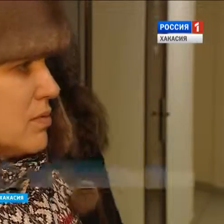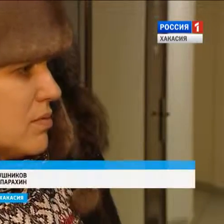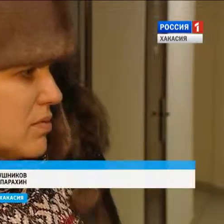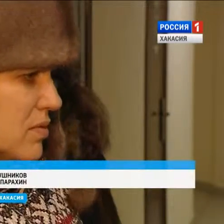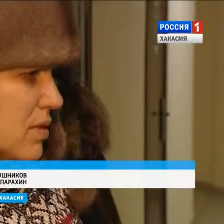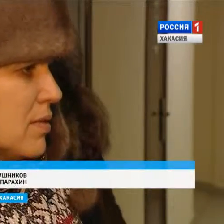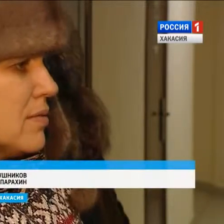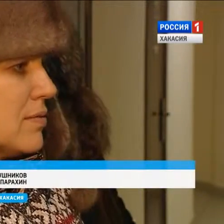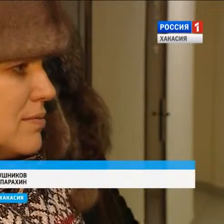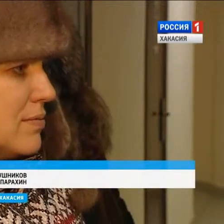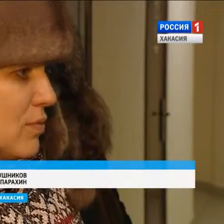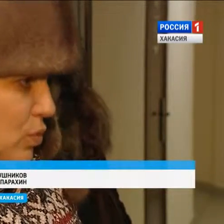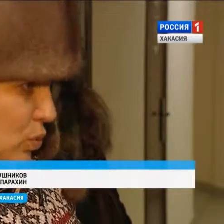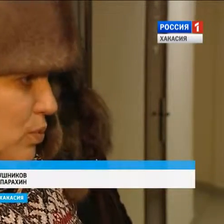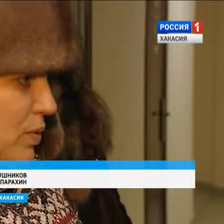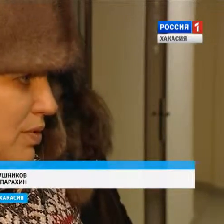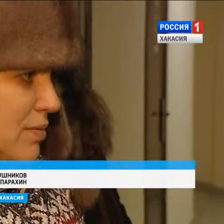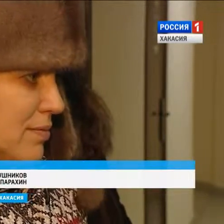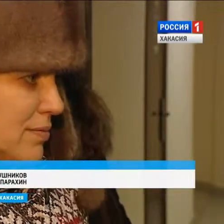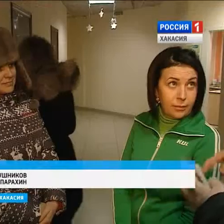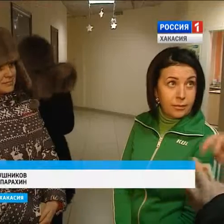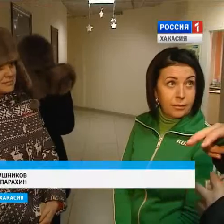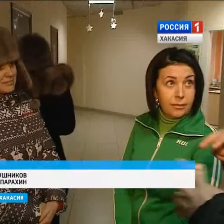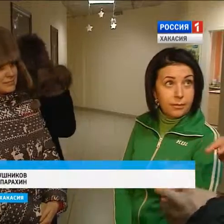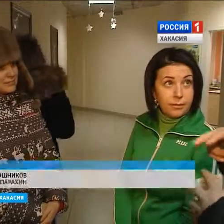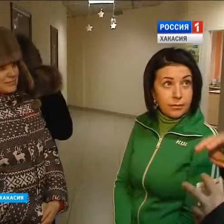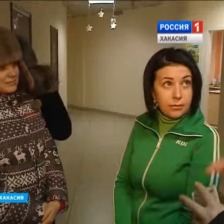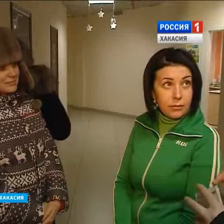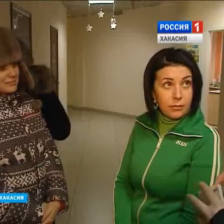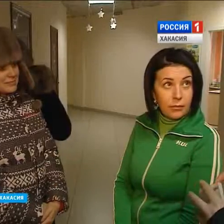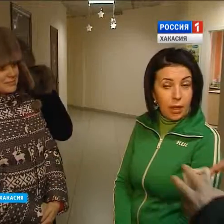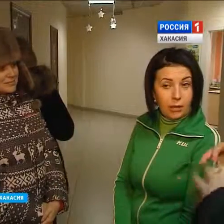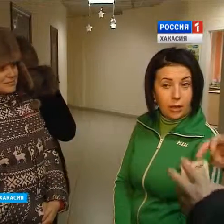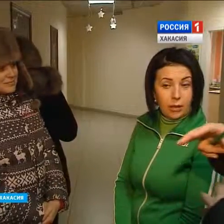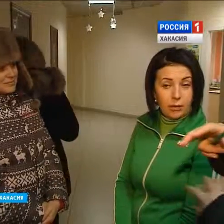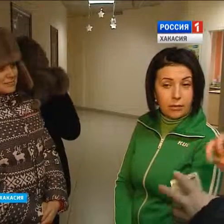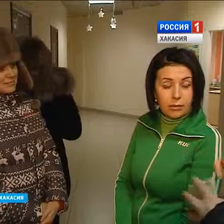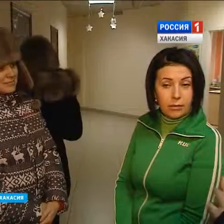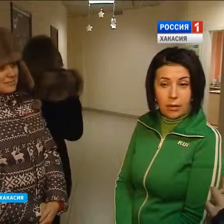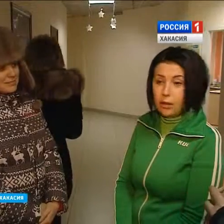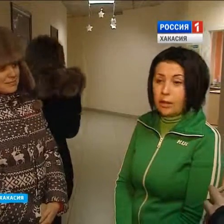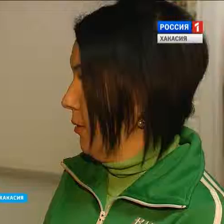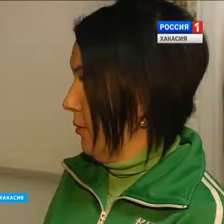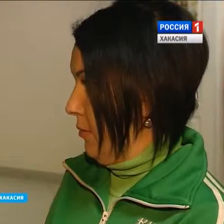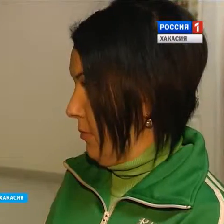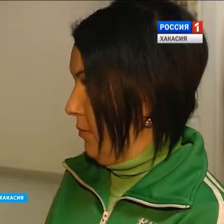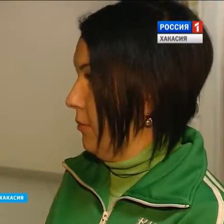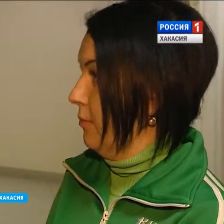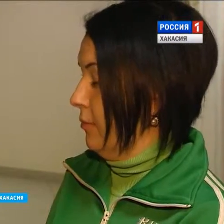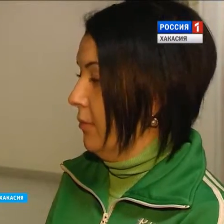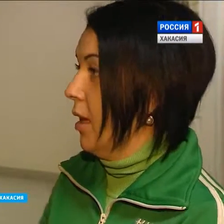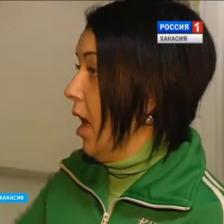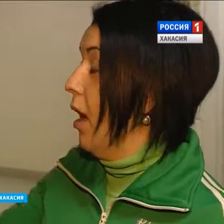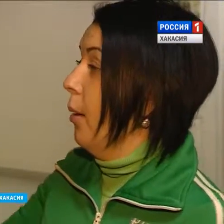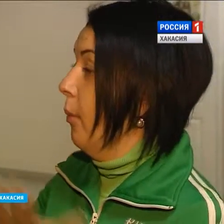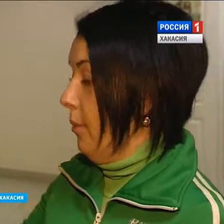Оксана Шаповалова живет в коммунаре. Привезла в Абакан свою подругу, чтобы помочь ей записаться на программу реабилитации инвалидов. В бюро медико-социальной